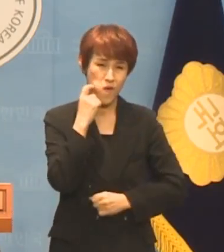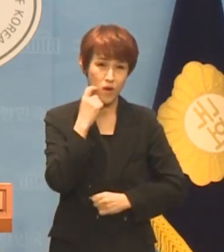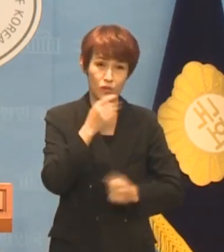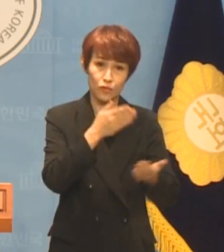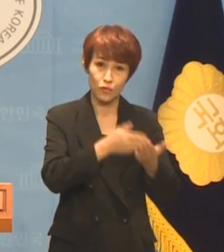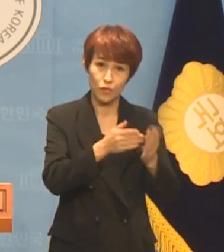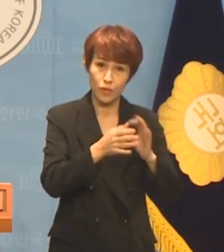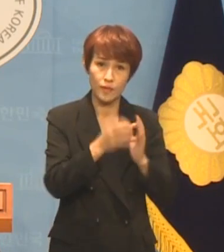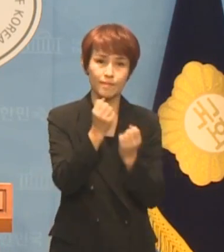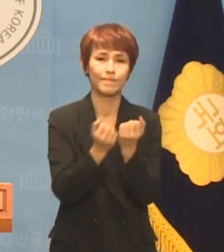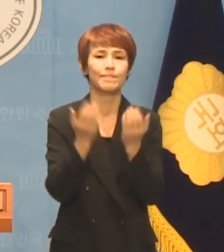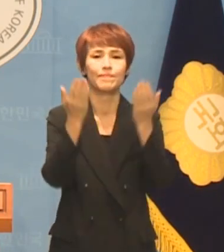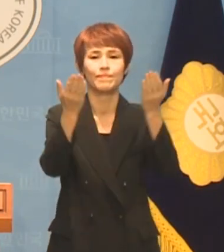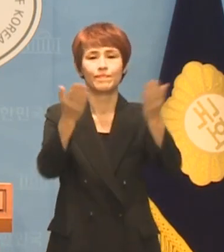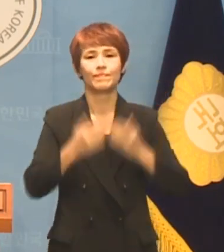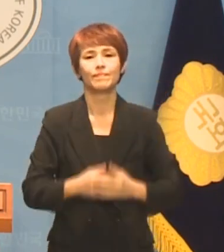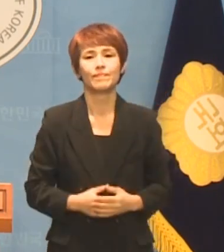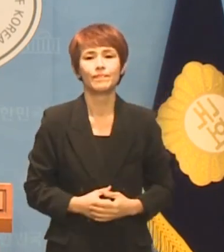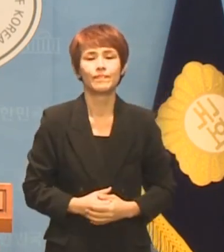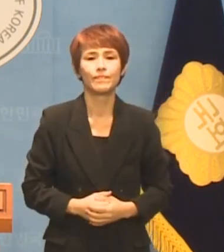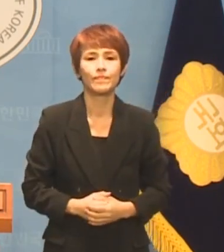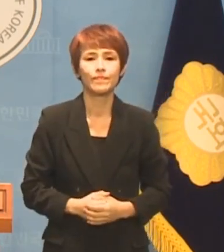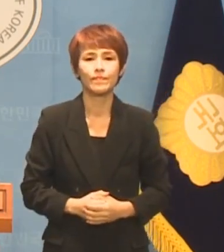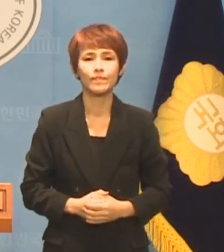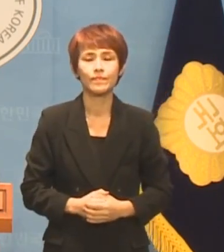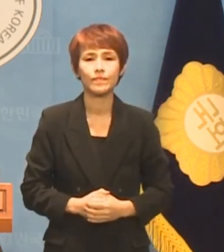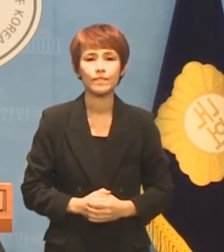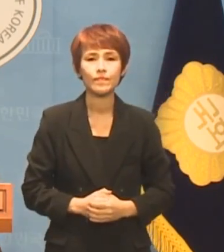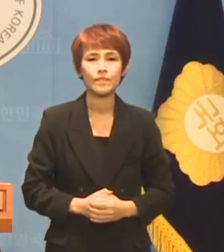대응 브리핑 하도록 하겠습니다.